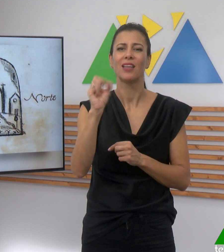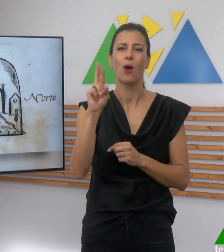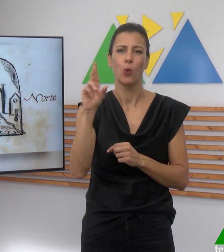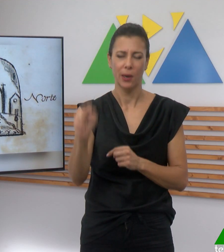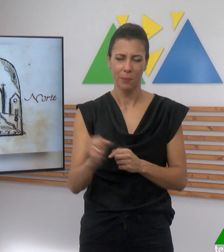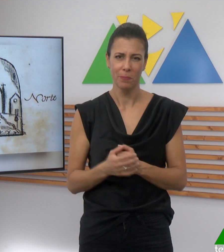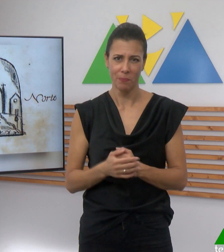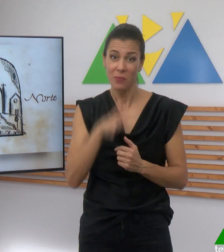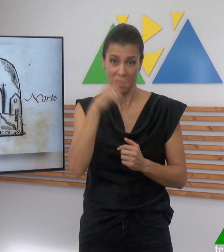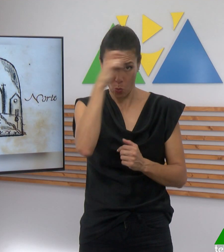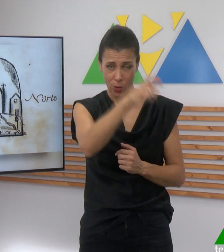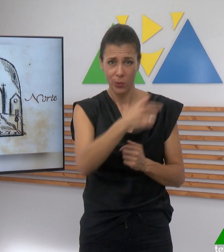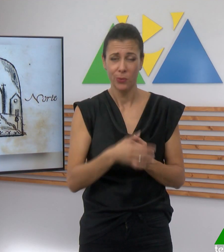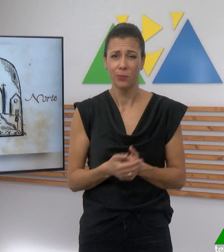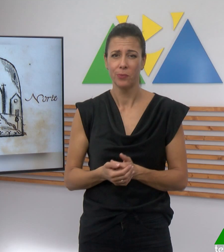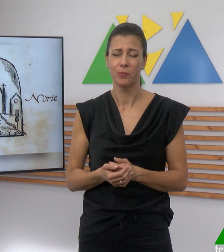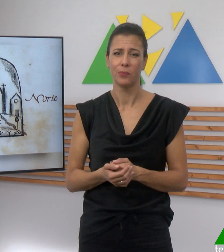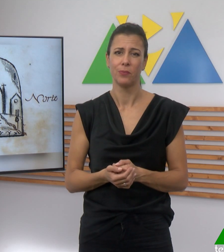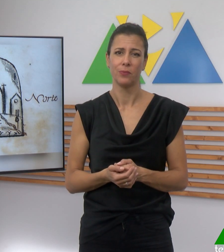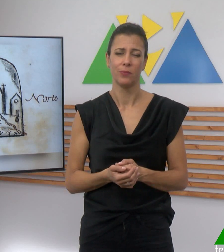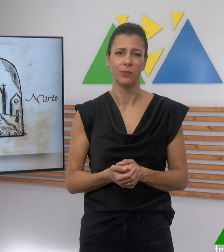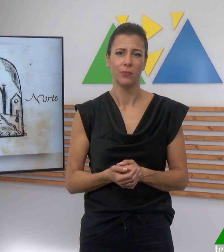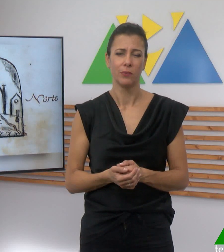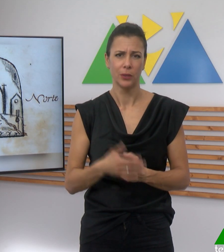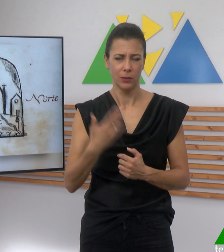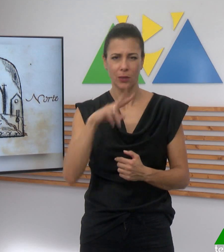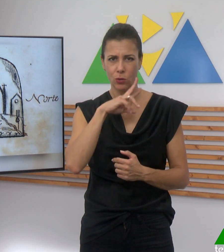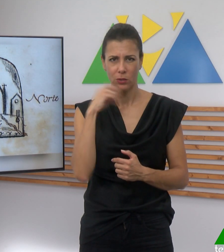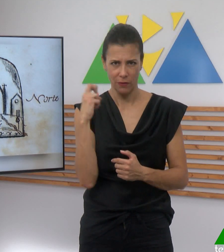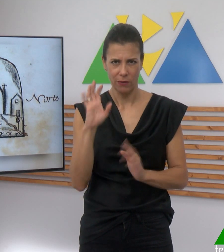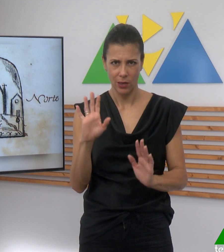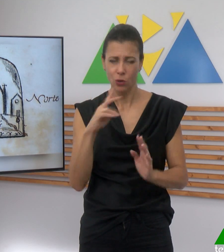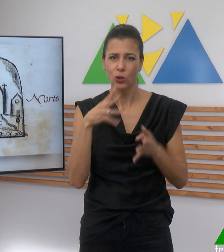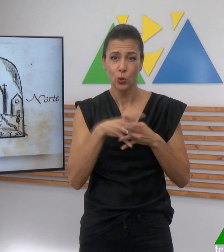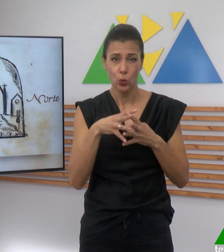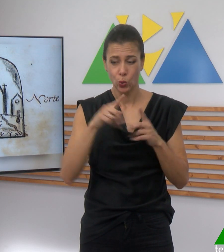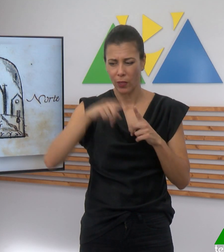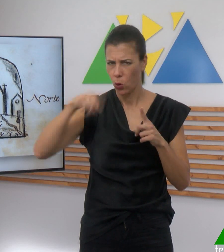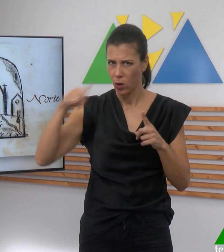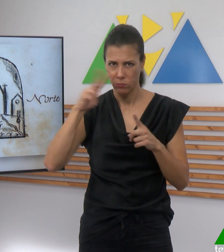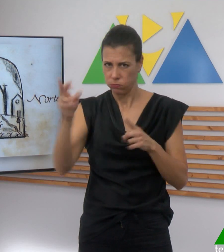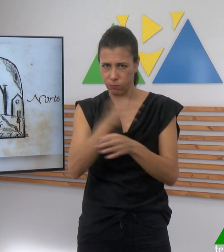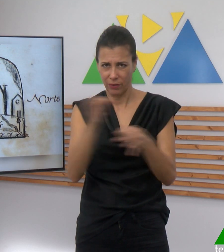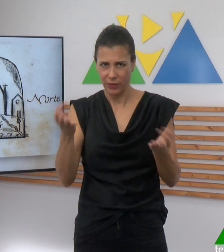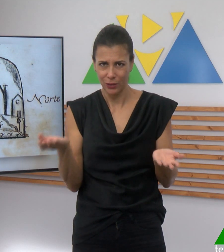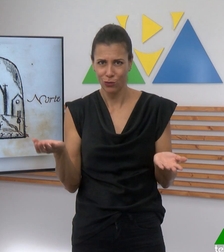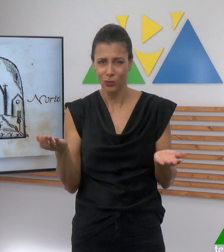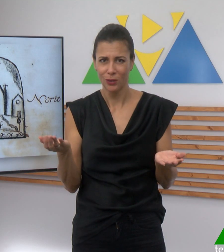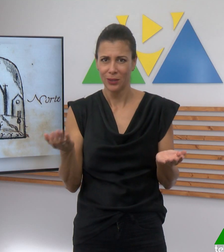del pueblo y se ha conservado se ha conservado la estructura de los arcos perfectamente arcos de de Man postería y ladrillo El